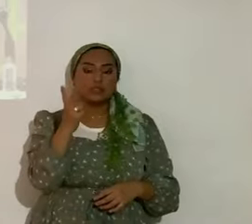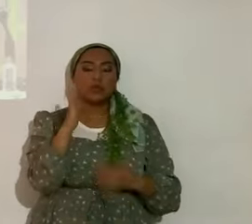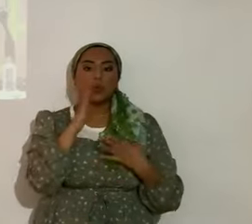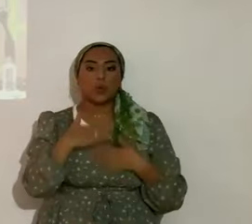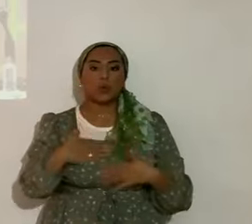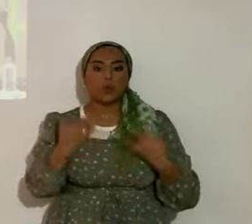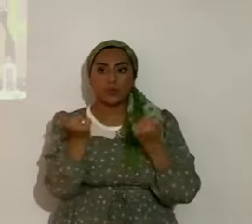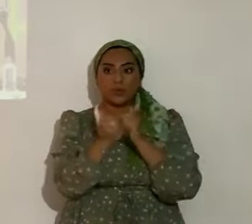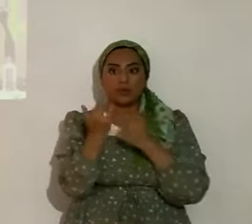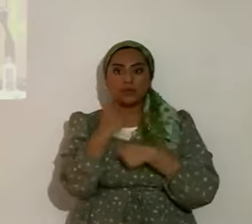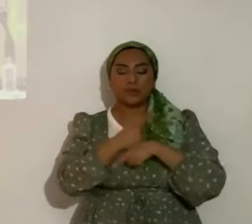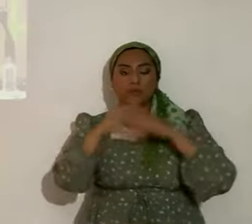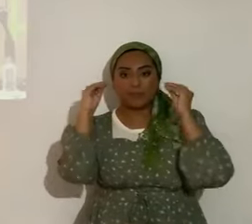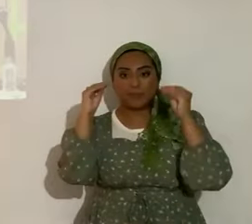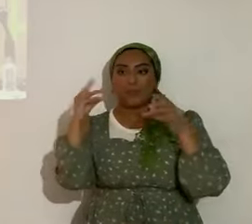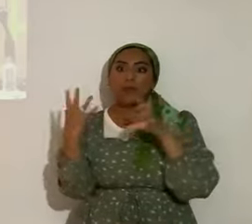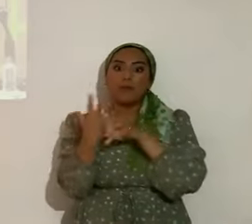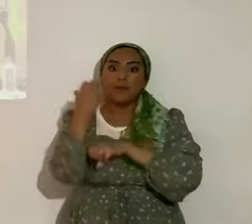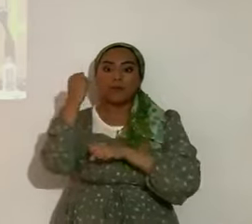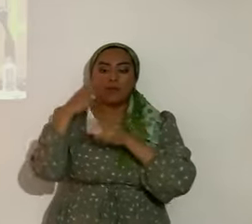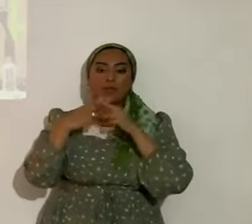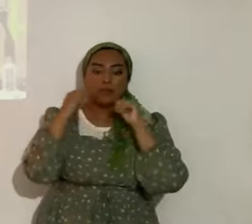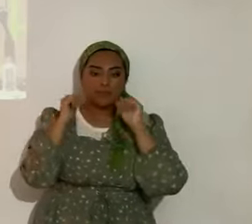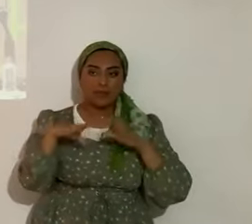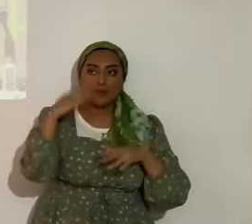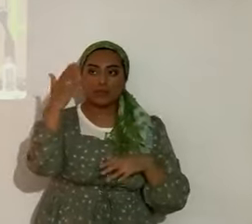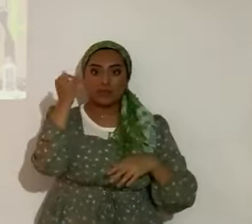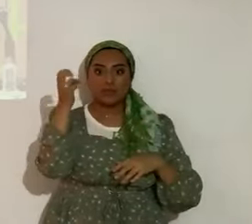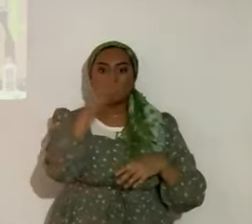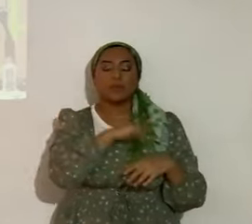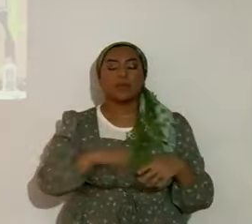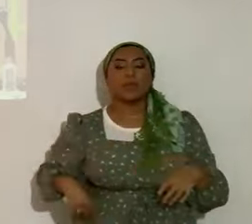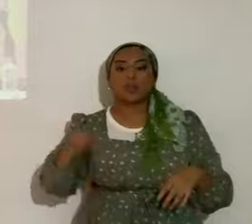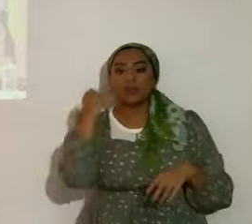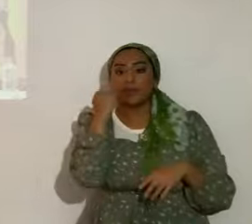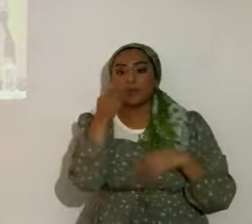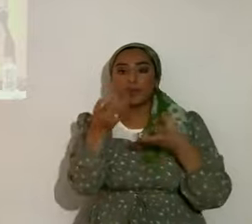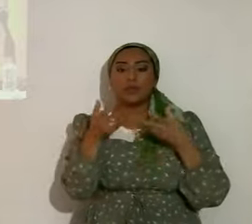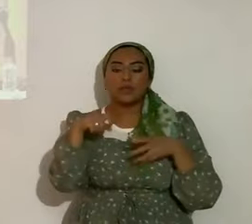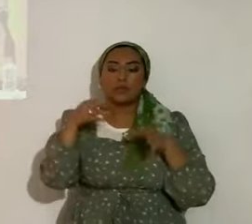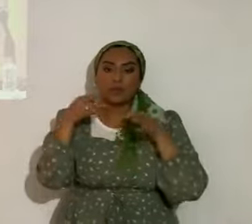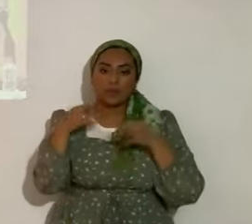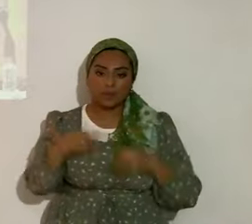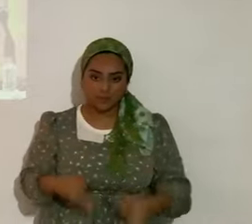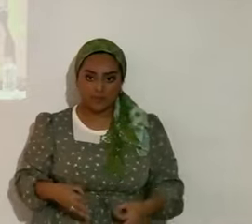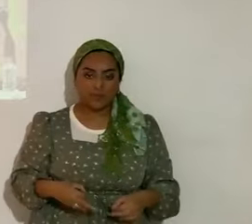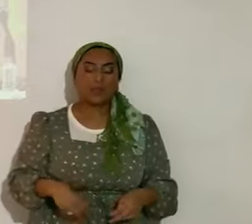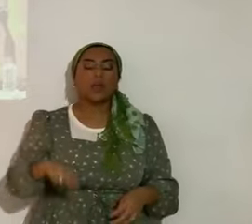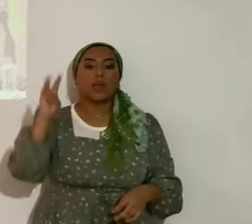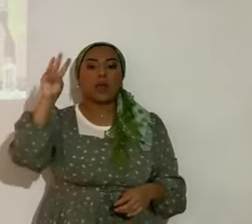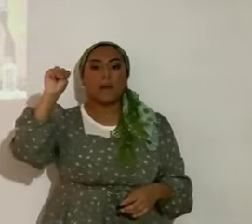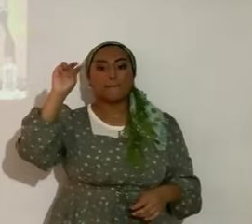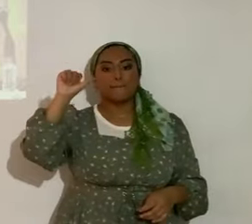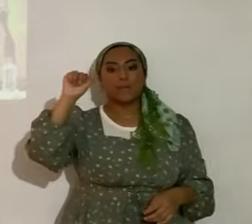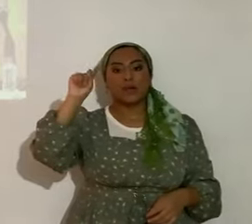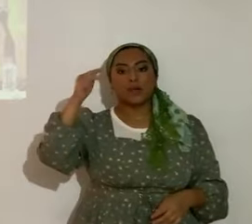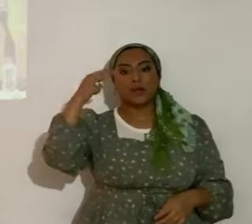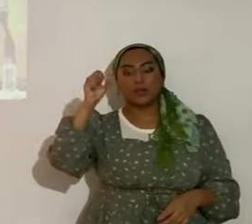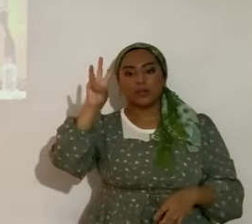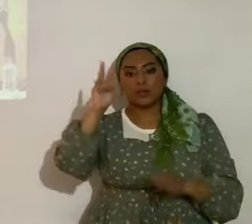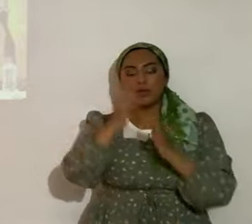gozar con esta administración y vas a salir victorioso en el nombre de Yahshua HaMashiach si tú quieres, porque se necesita la voluntad. Mateo 5,